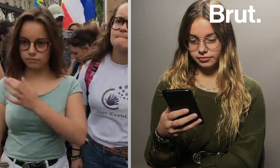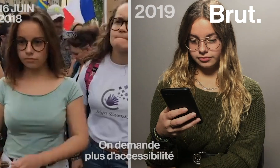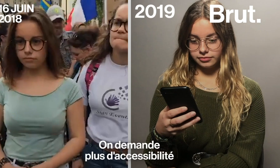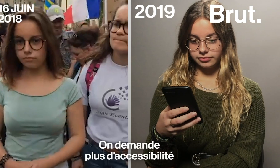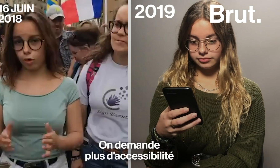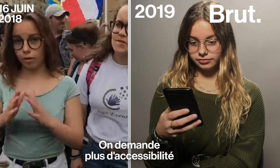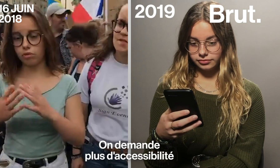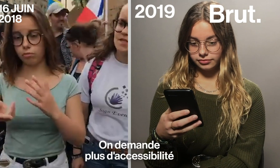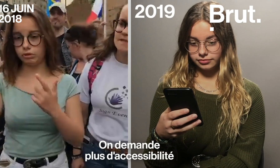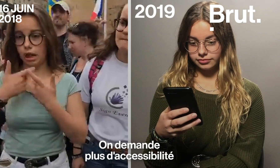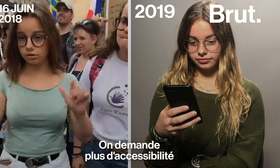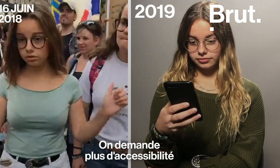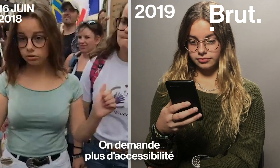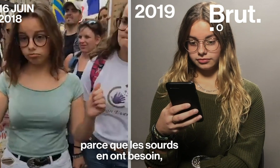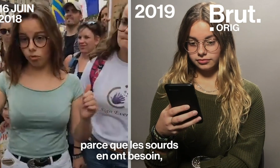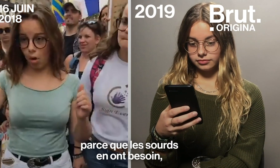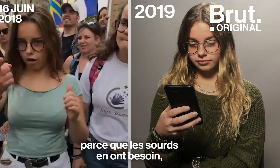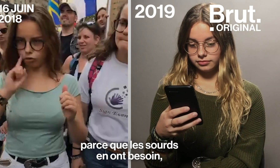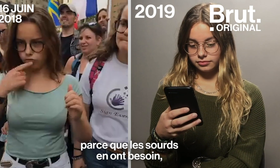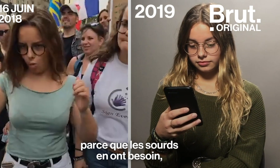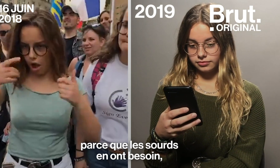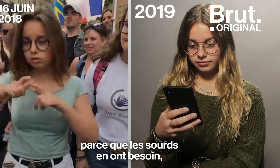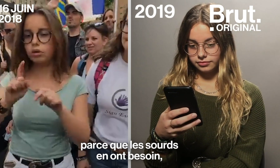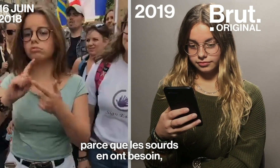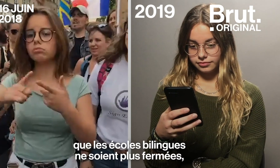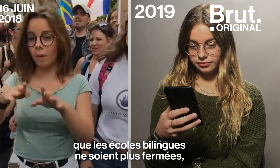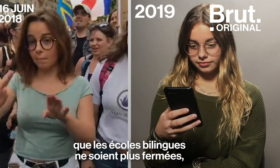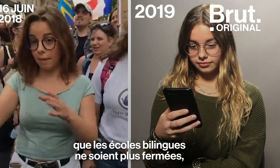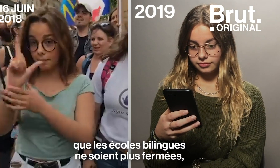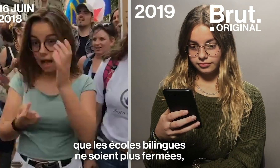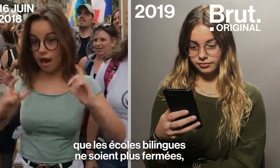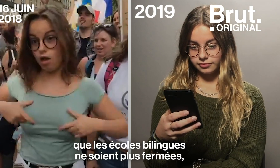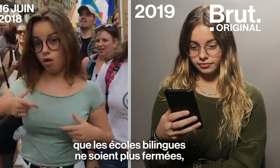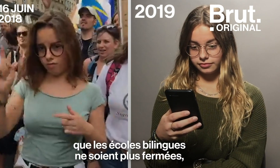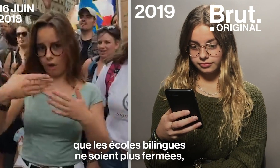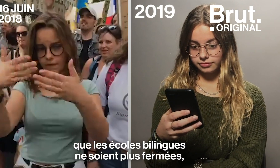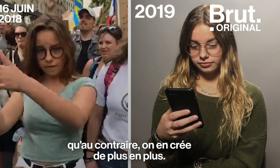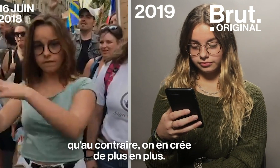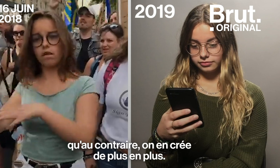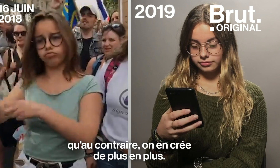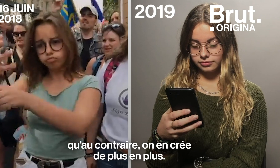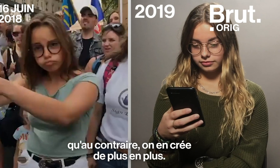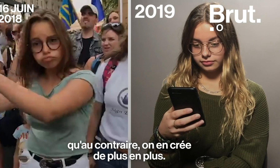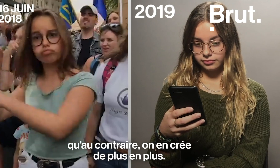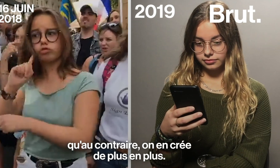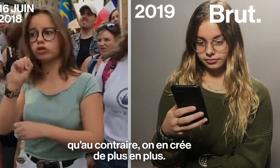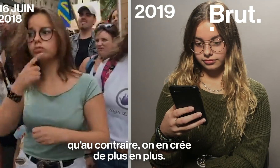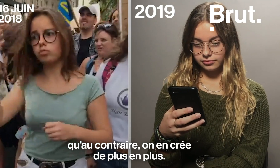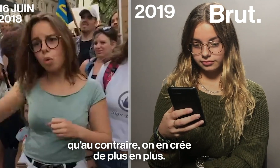On demande plus d'accessibilité, parce que les sourds en ont besoin, que les écoles bilingues ne soient plus fermées, puis qu'on en crée au contraire de plus en